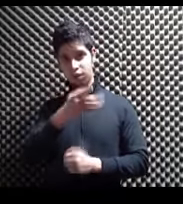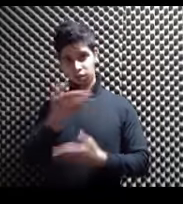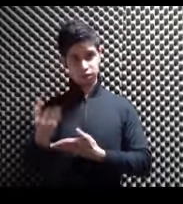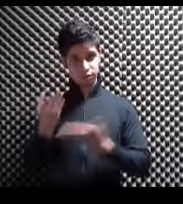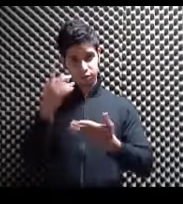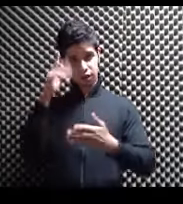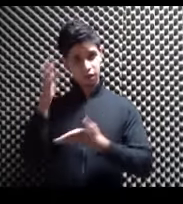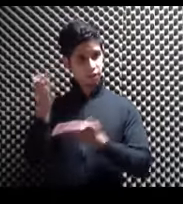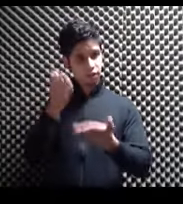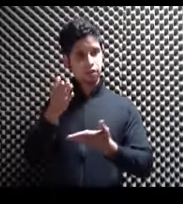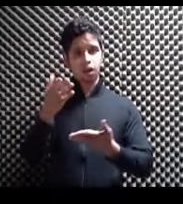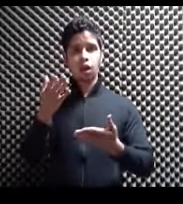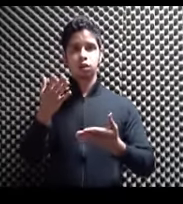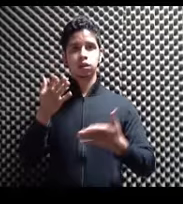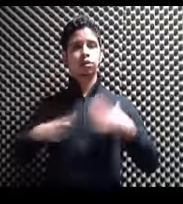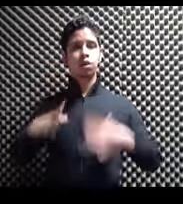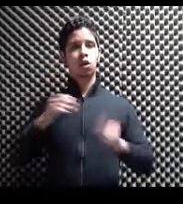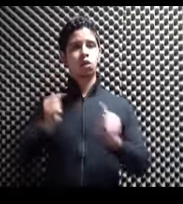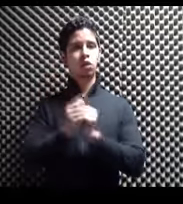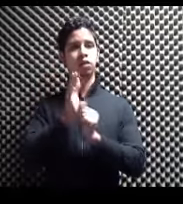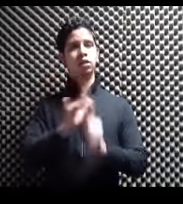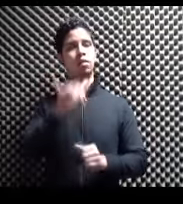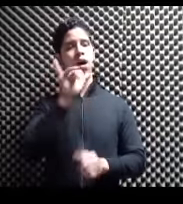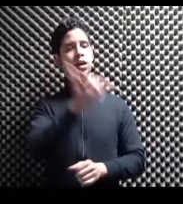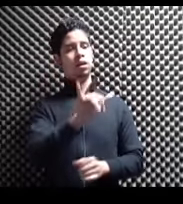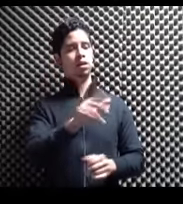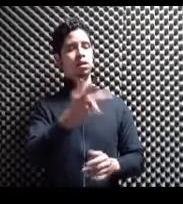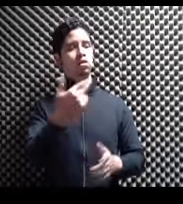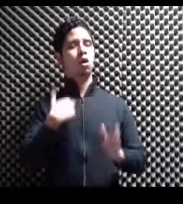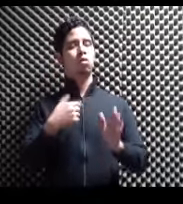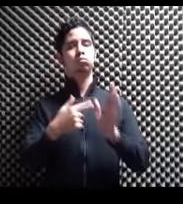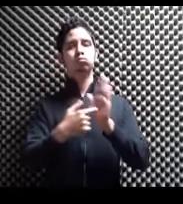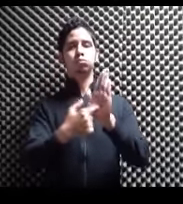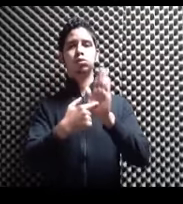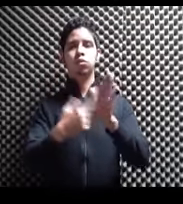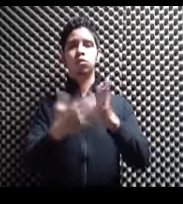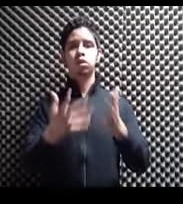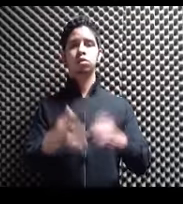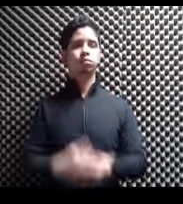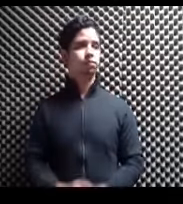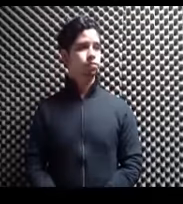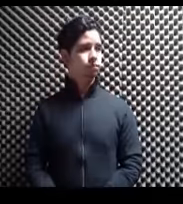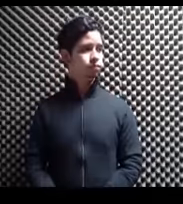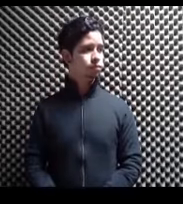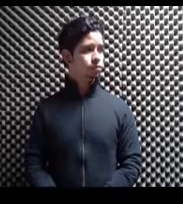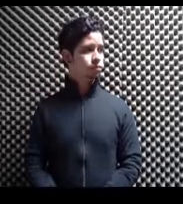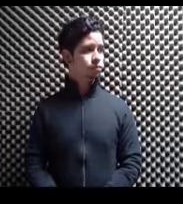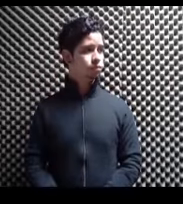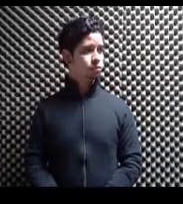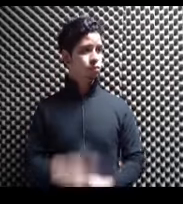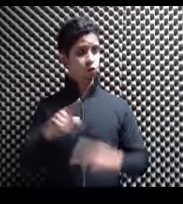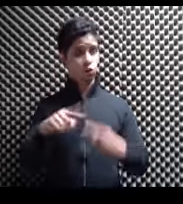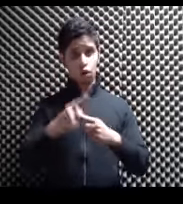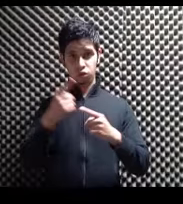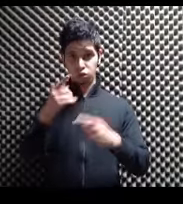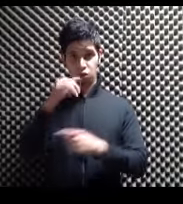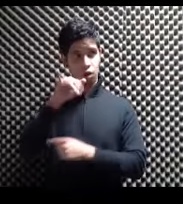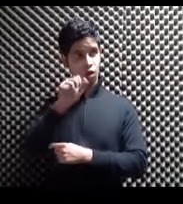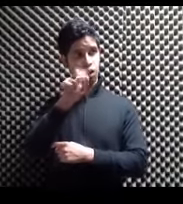esa es la que te vas a quedar. Y nos promociona. Él está emocionado. Y Javier también, imagínate, cuando Javier llega a su casa, me gusta mucho.